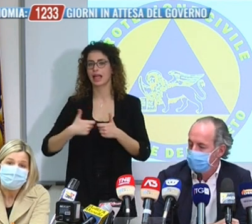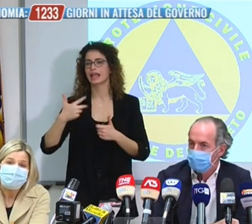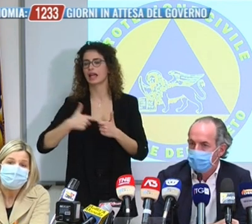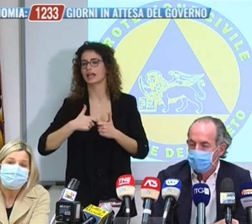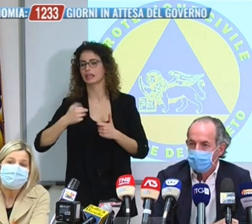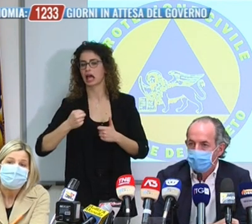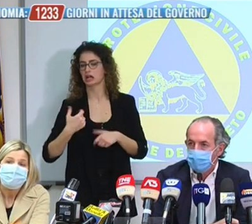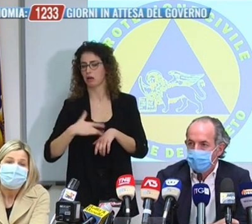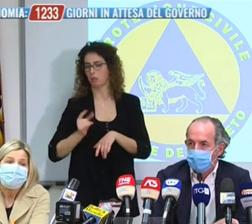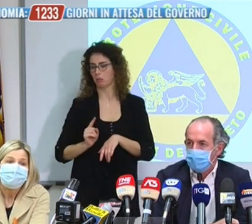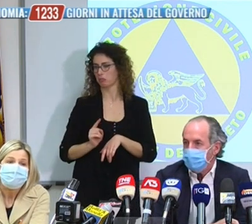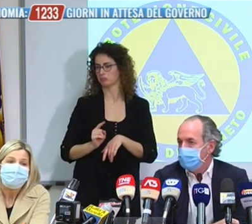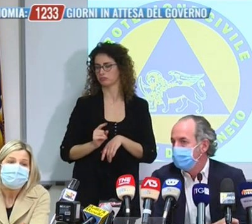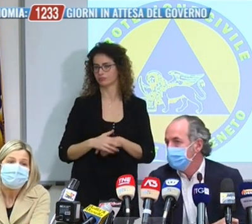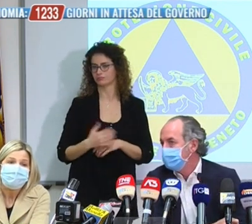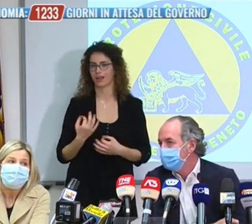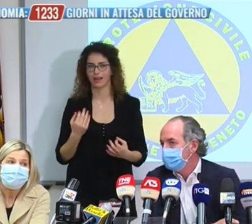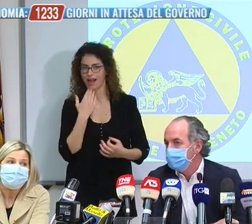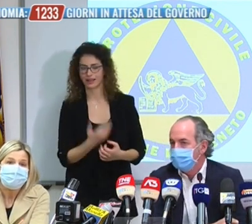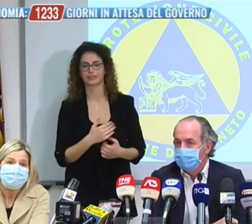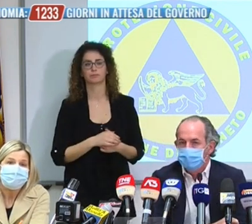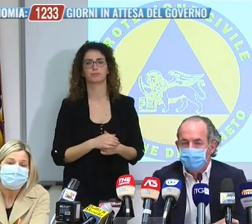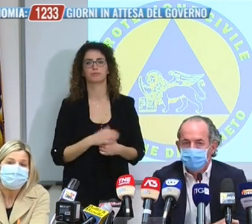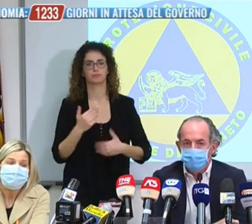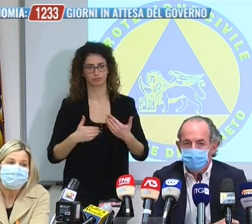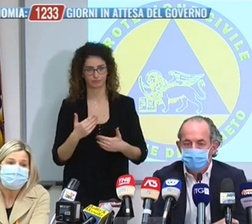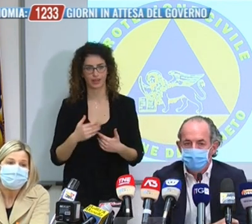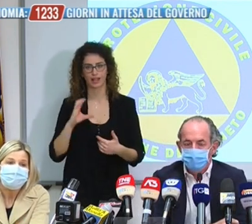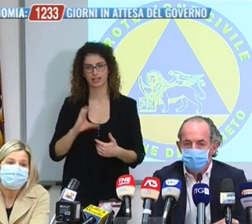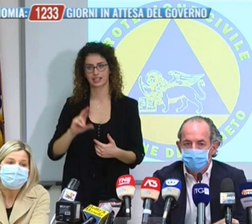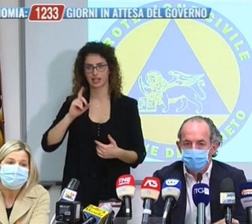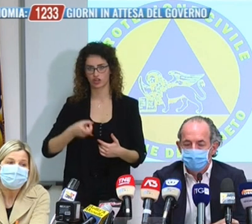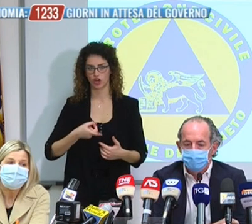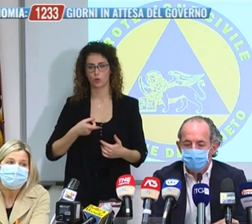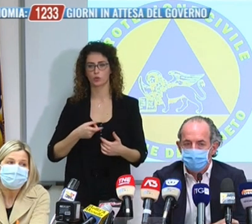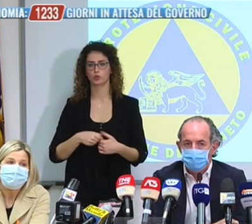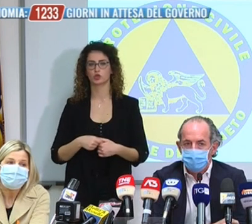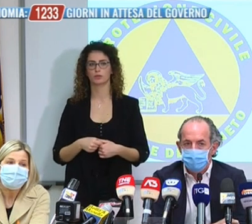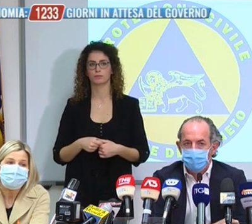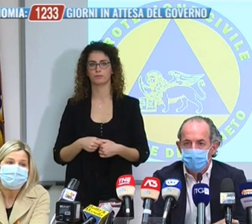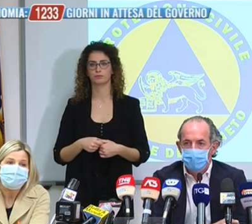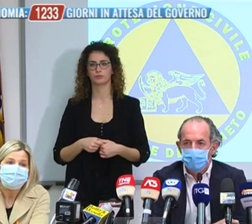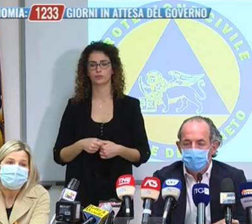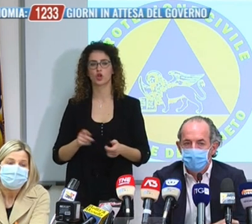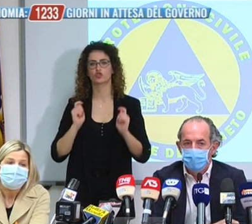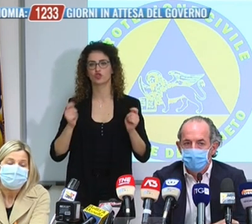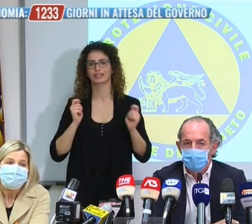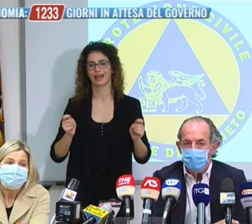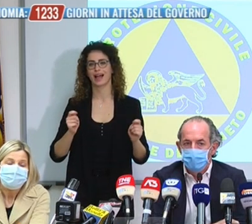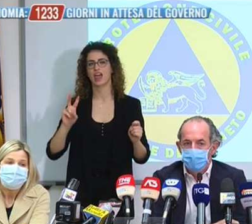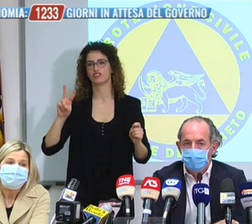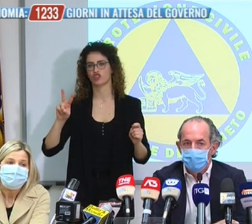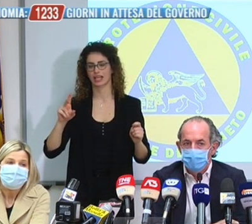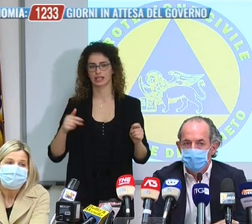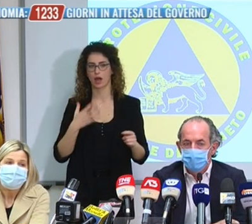Grazie. Perfetto, grazie. Proseguiamo con Cristina Giacomuzzo del Giornale di Vicenza.